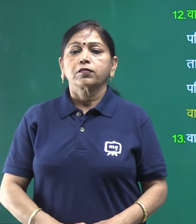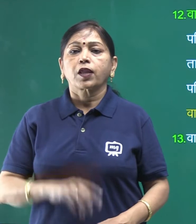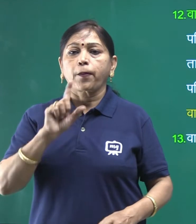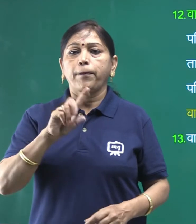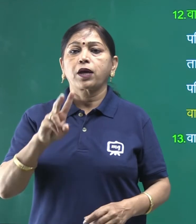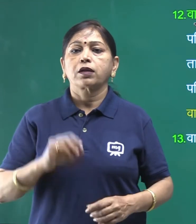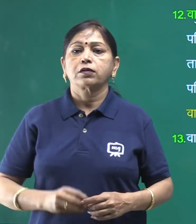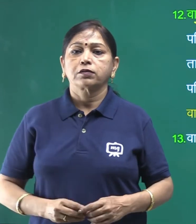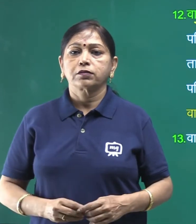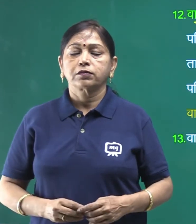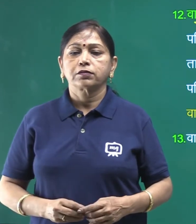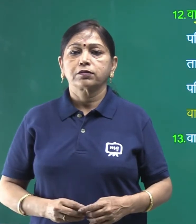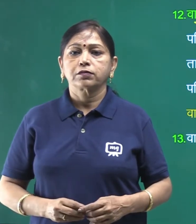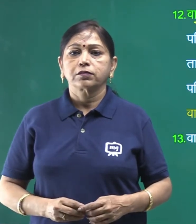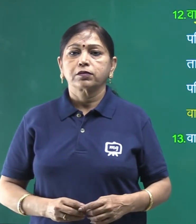12,